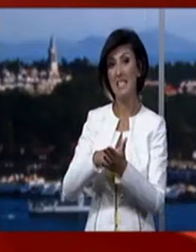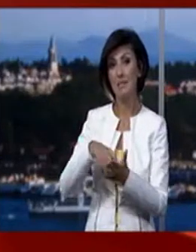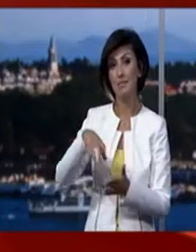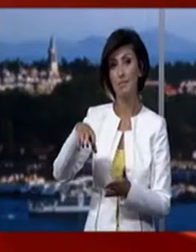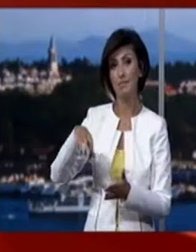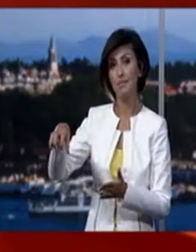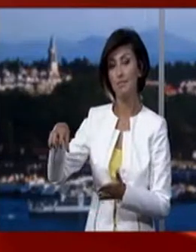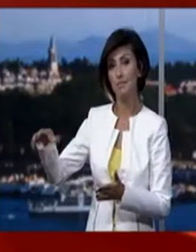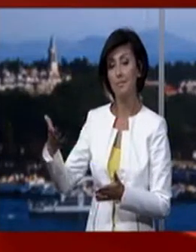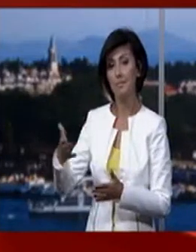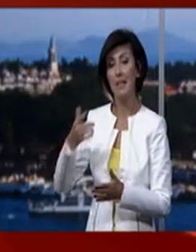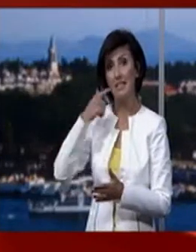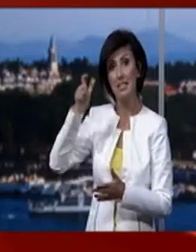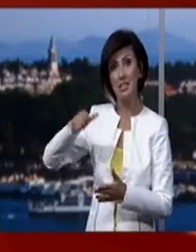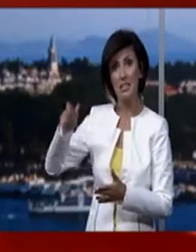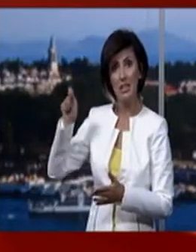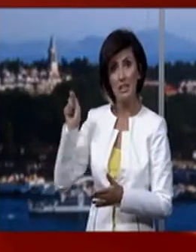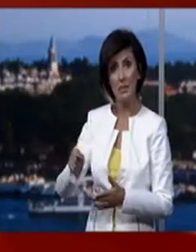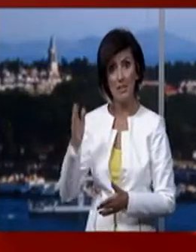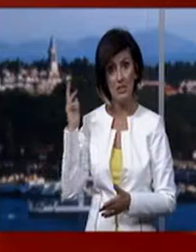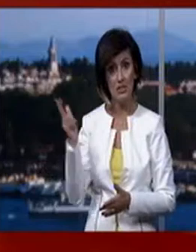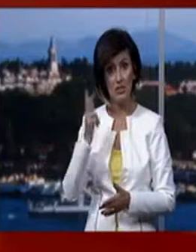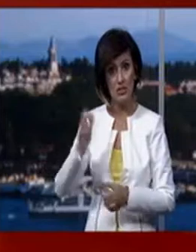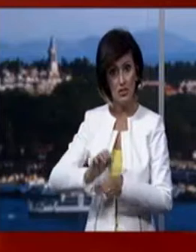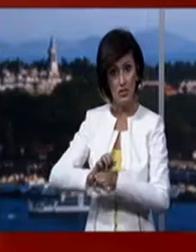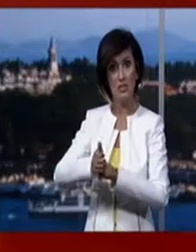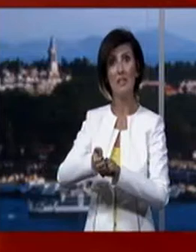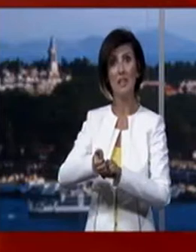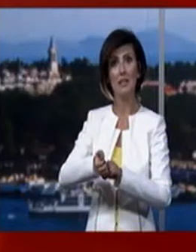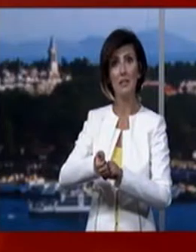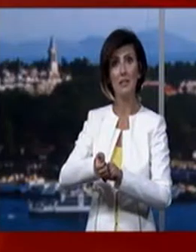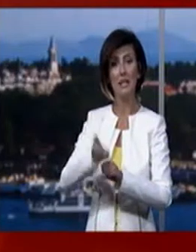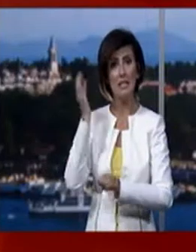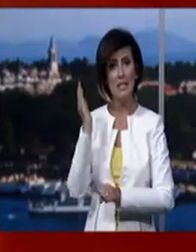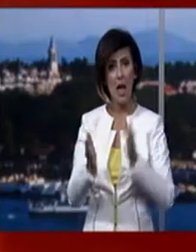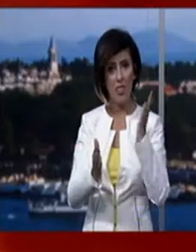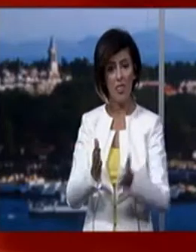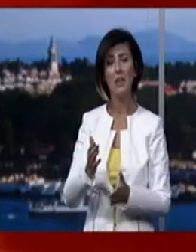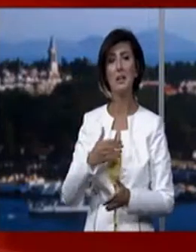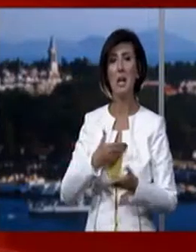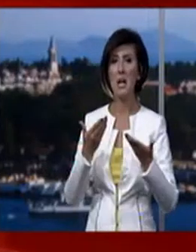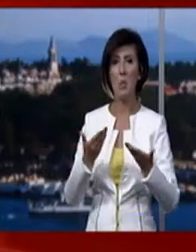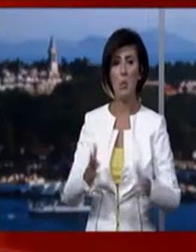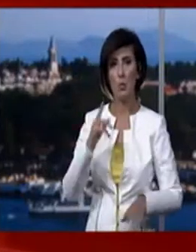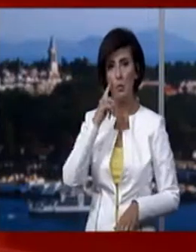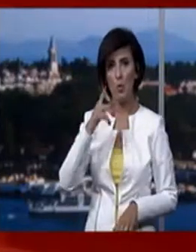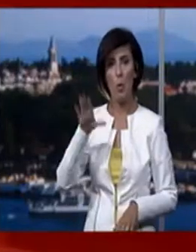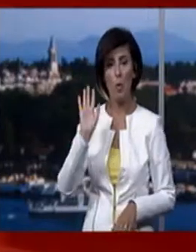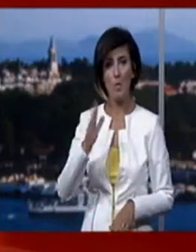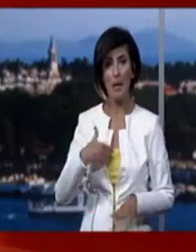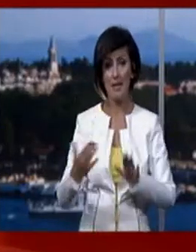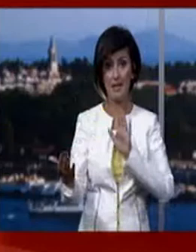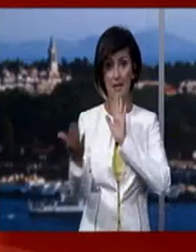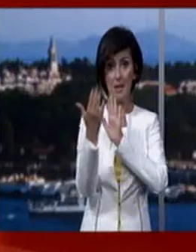ve mensuplarına yönelen şiddeti ve saldırıları da kabul edilir görmüyorum. Karşılıklı